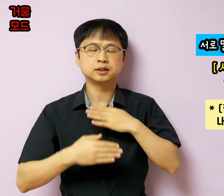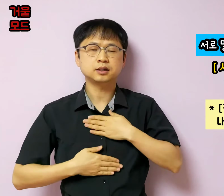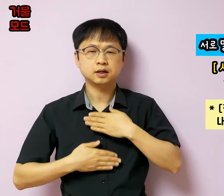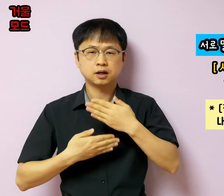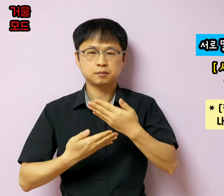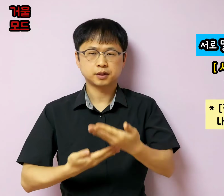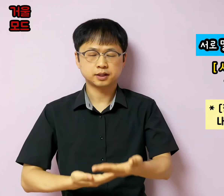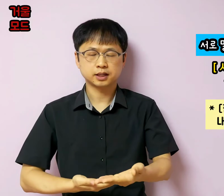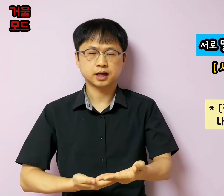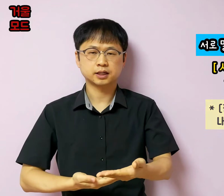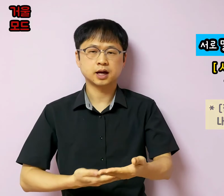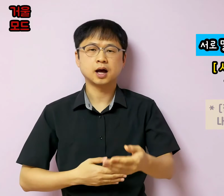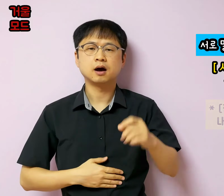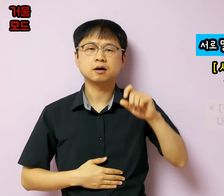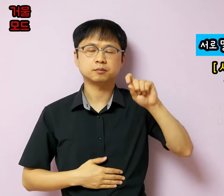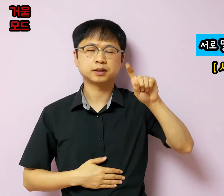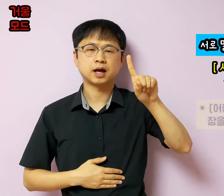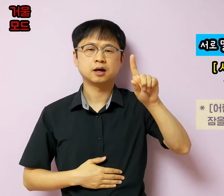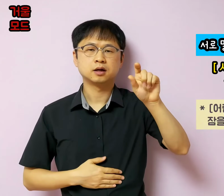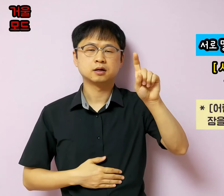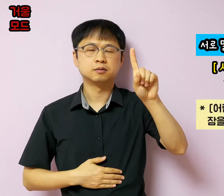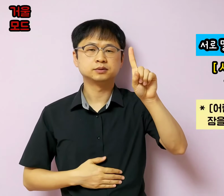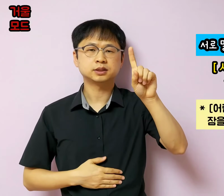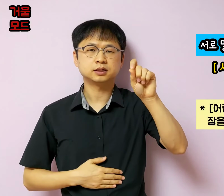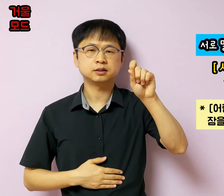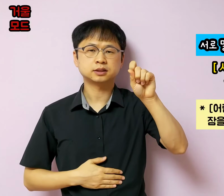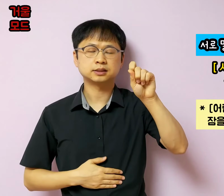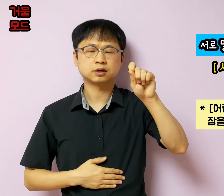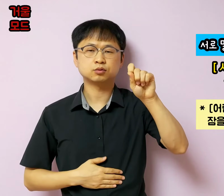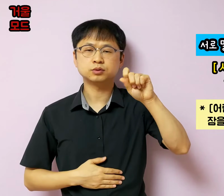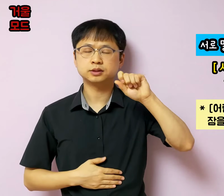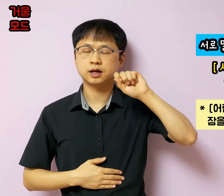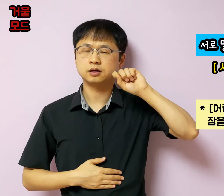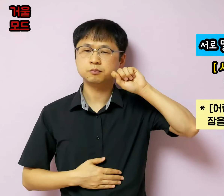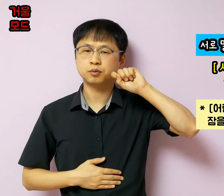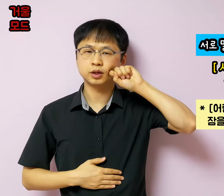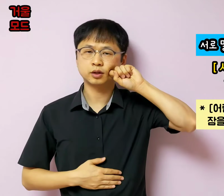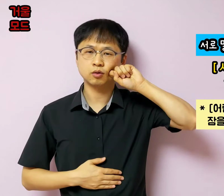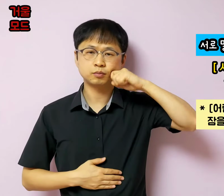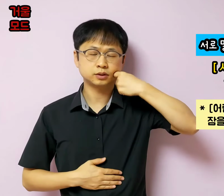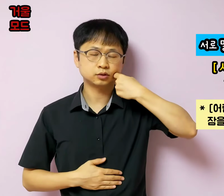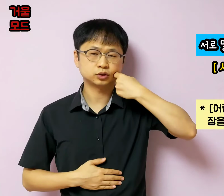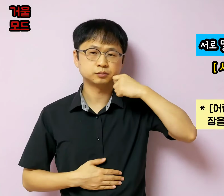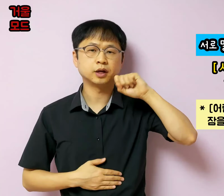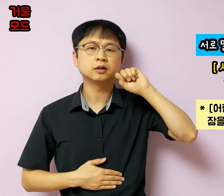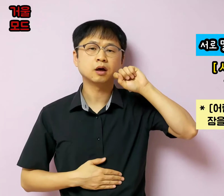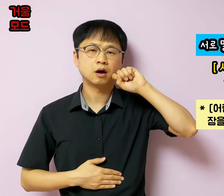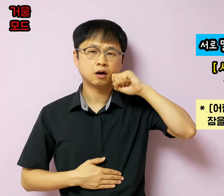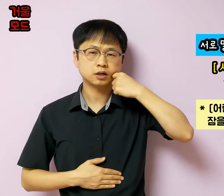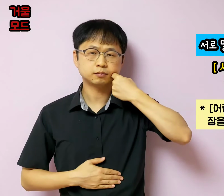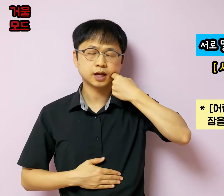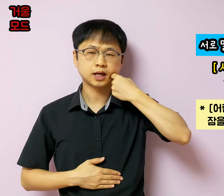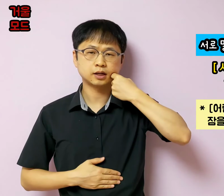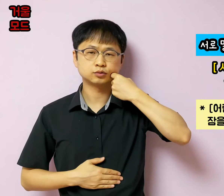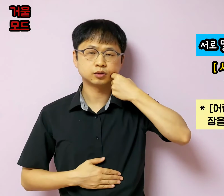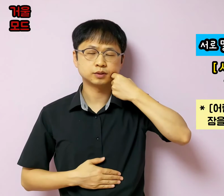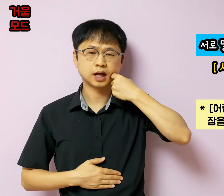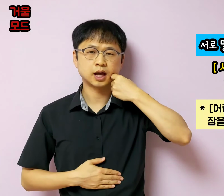말을 편하게 하기가 어렵다. 검지를 살짝 구부린 다음 볼에 대고 비틀어 주시면 어렵다라는